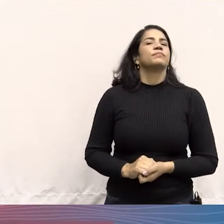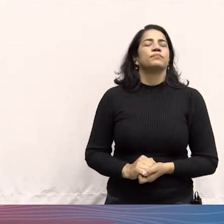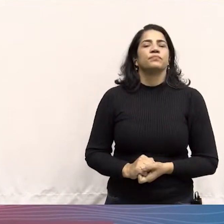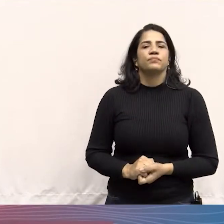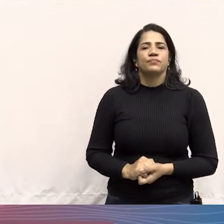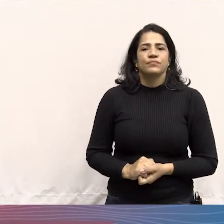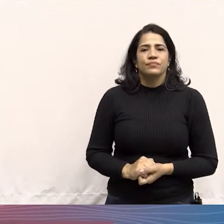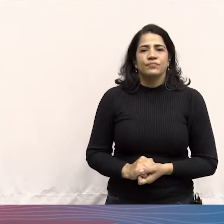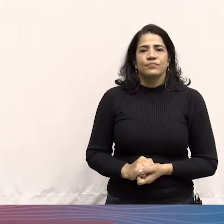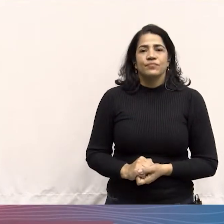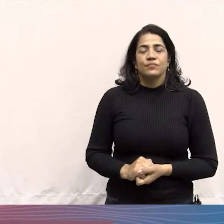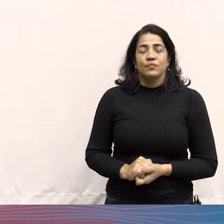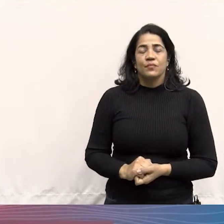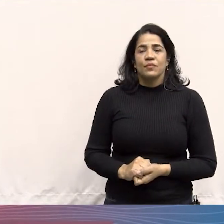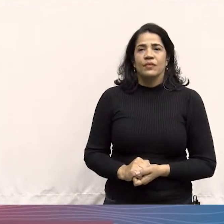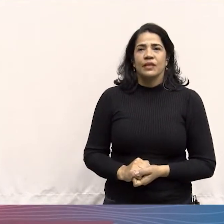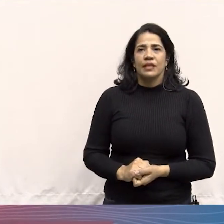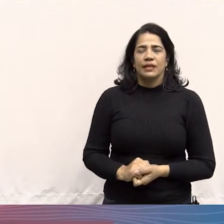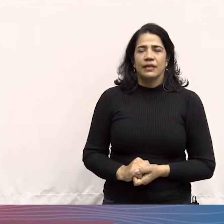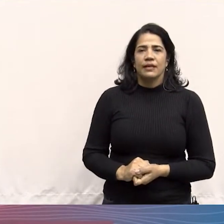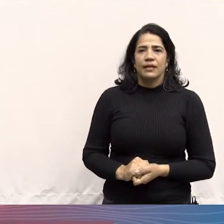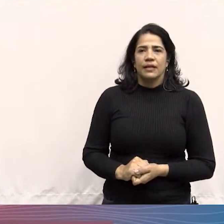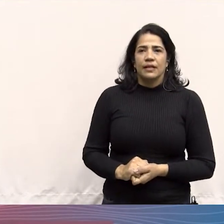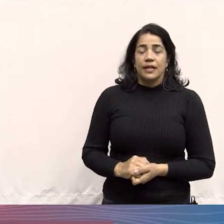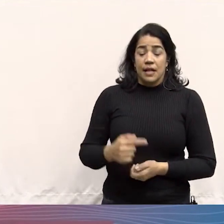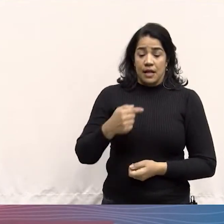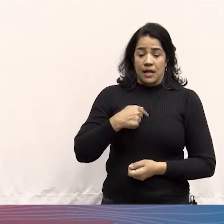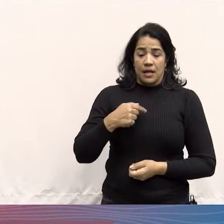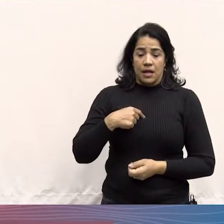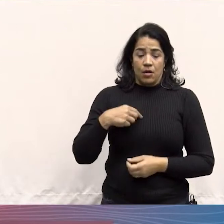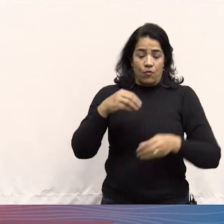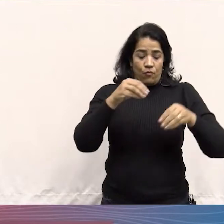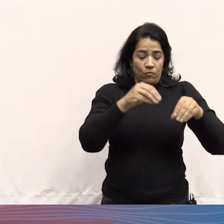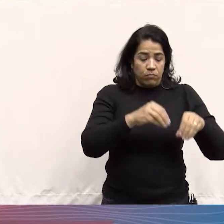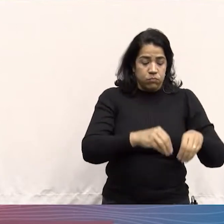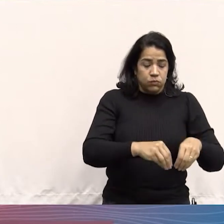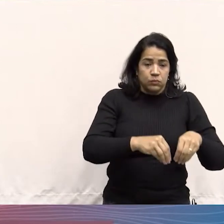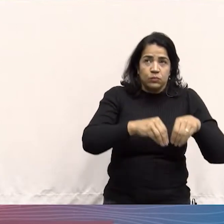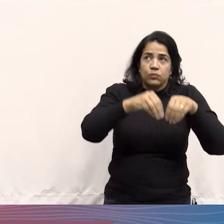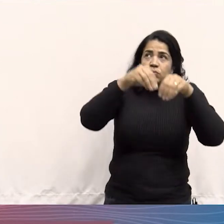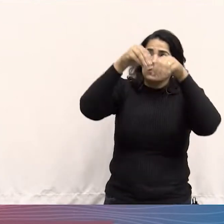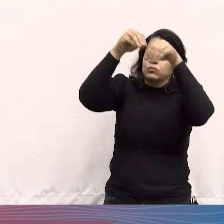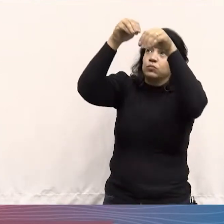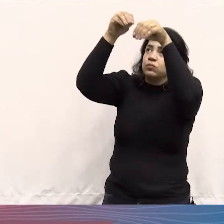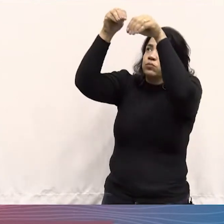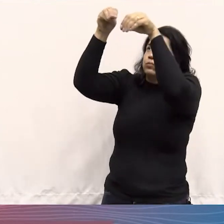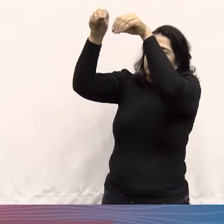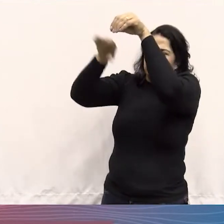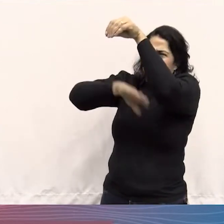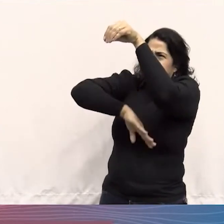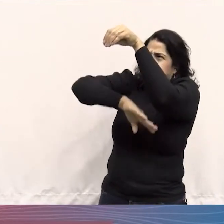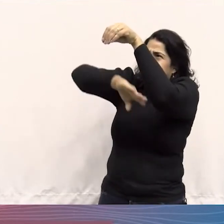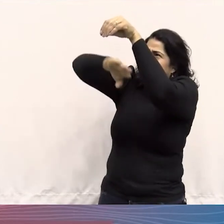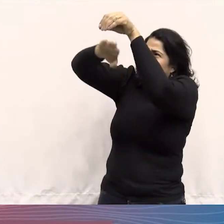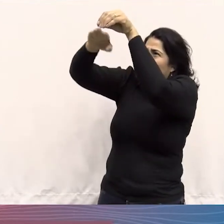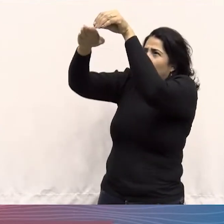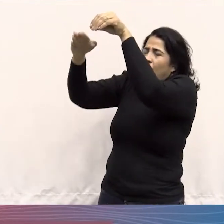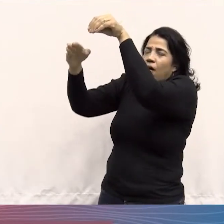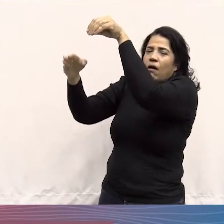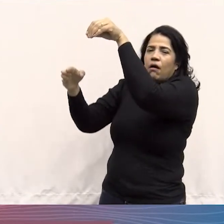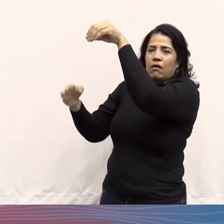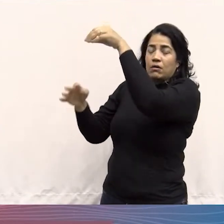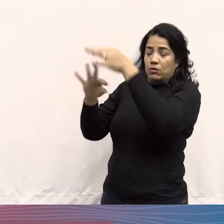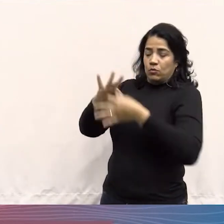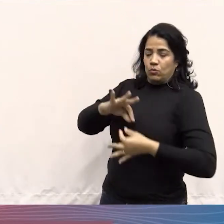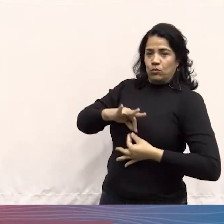E me transportou em espírito até a uma grande e elevada montanha, e